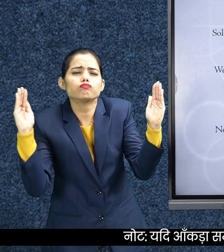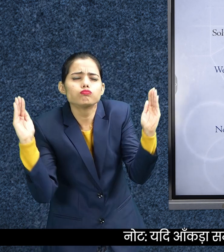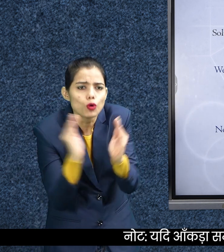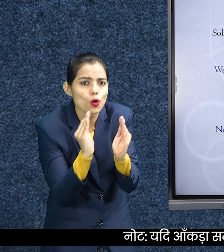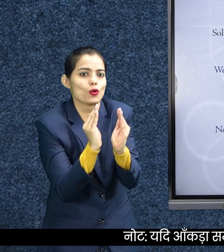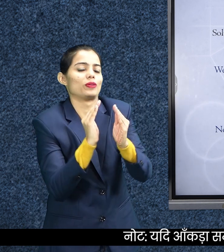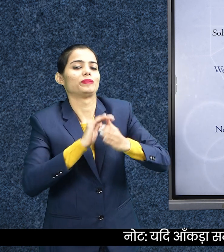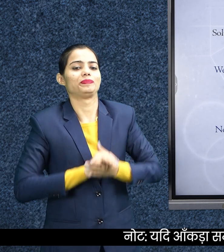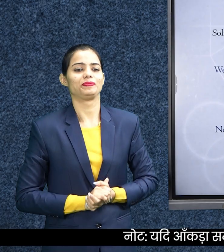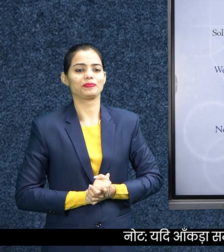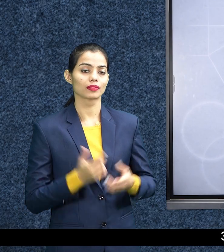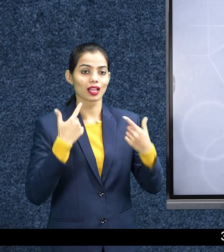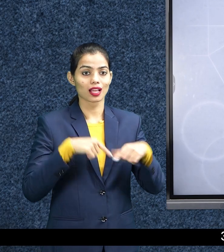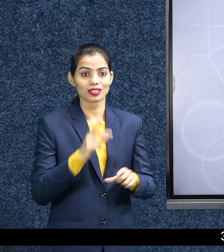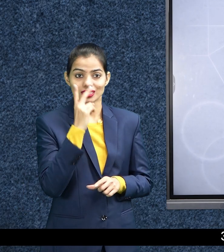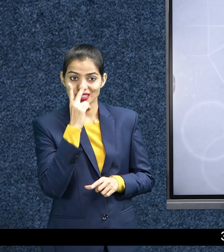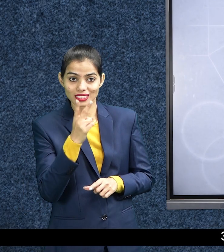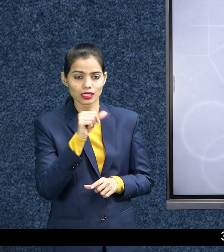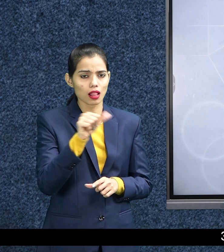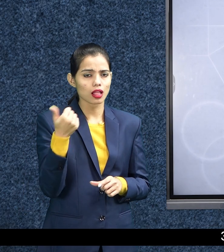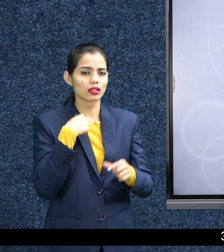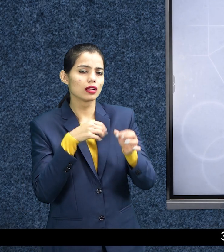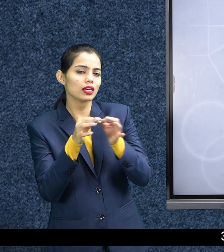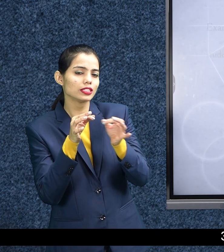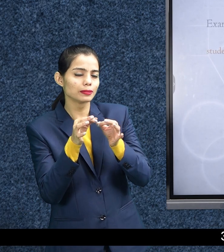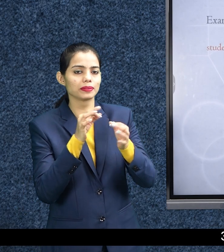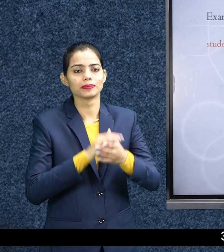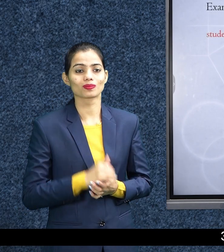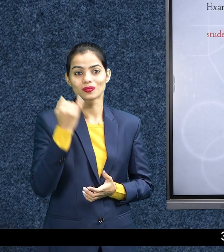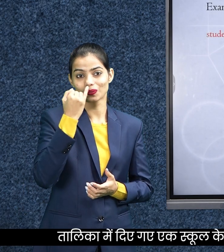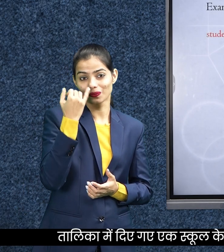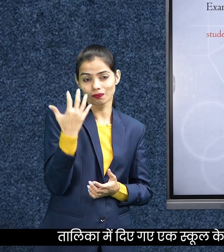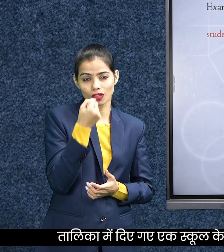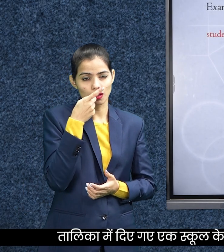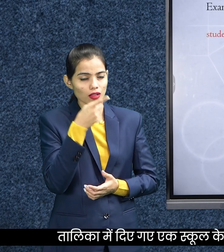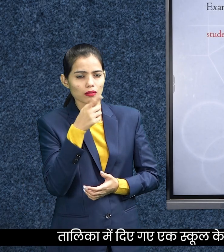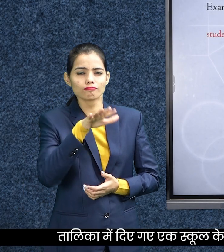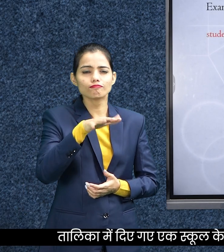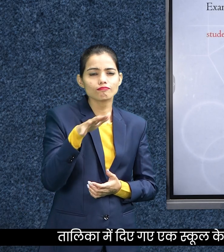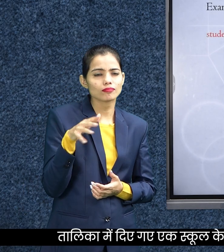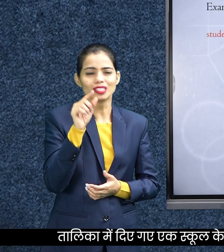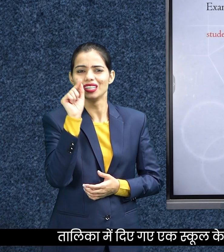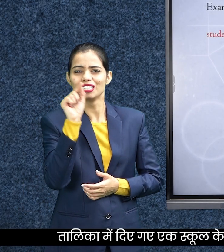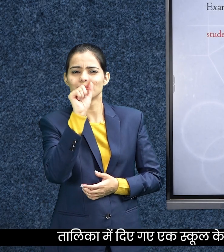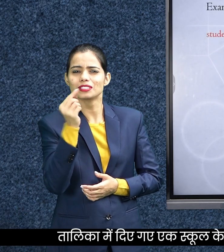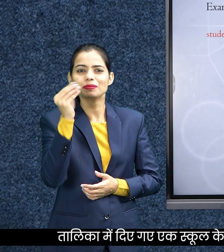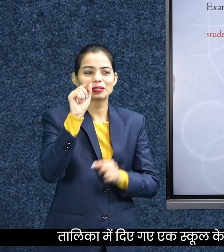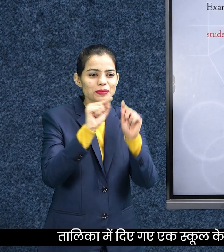होगी। आइए एक और उदाहरण देखें। तालिका में दिए गए एक स्कूल के